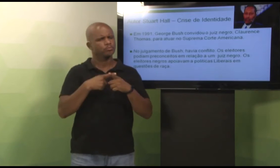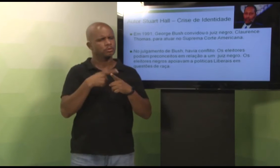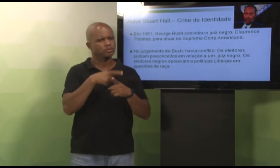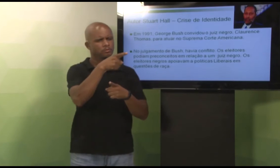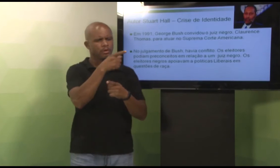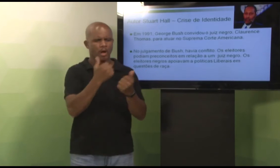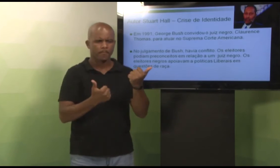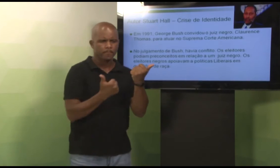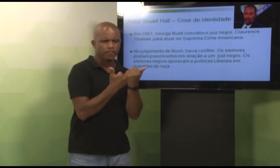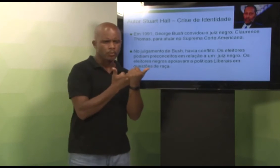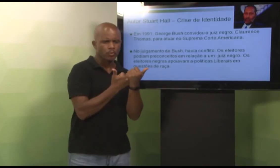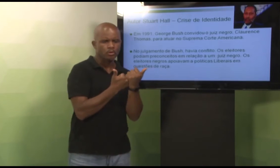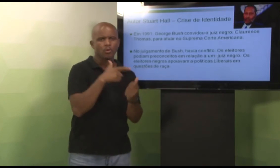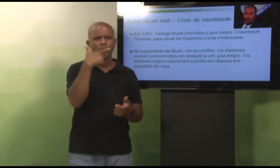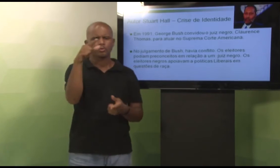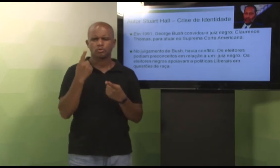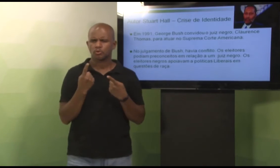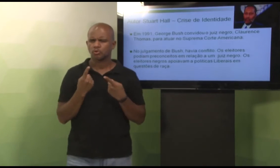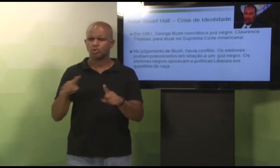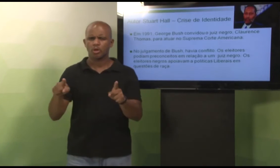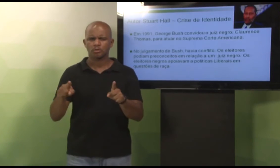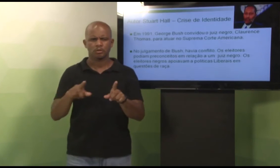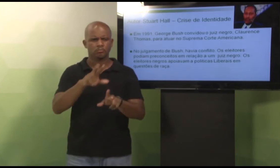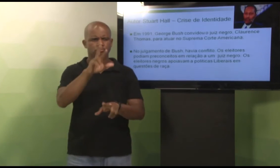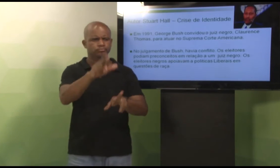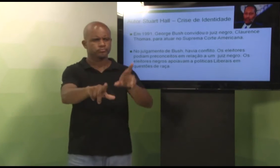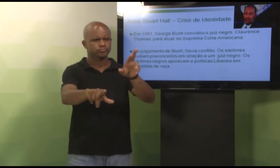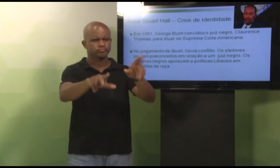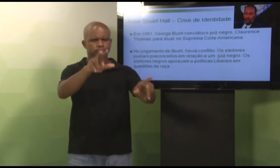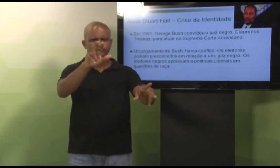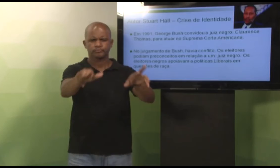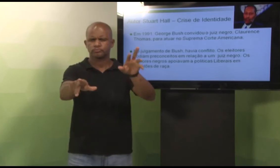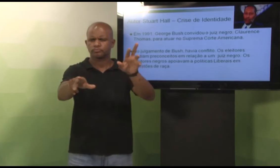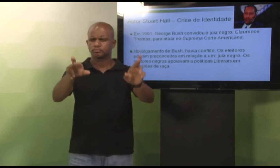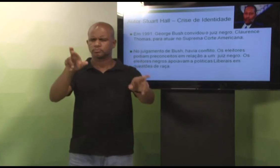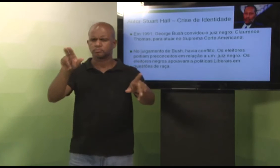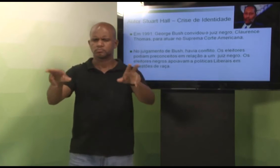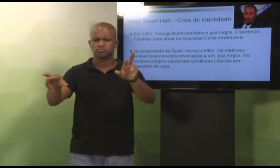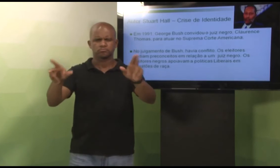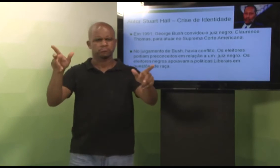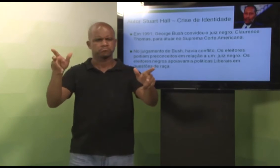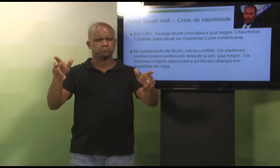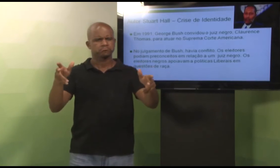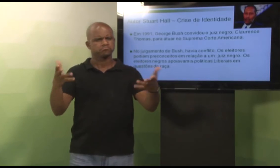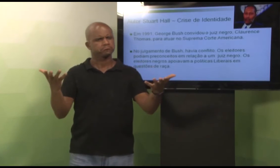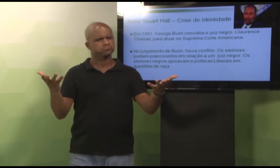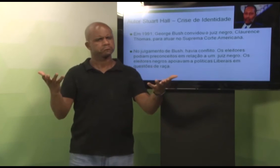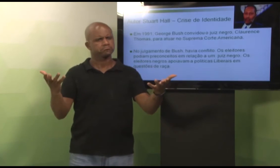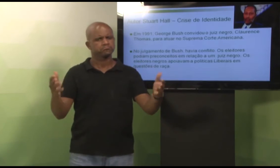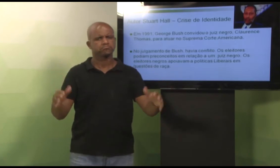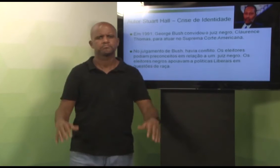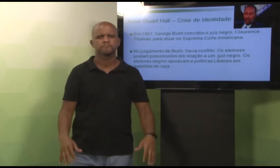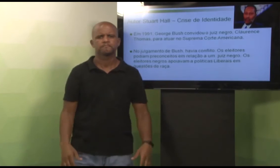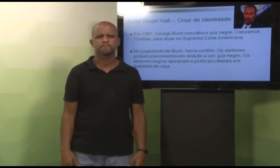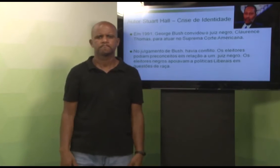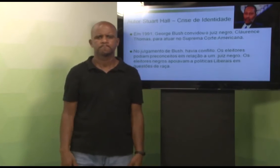Hall, um autor, ele foi analisar por que algumas pessoas eram contra e outras a favor. Por que